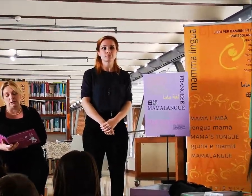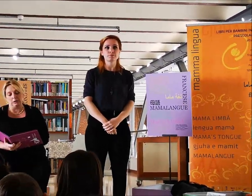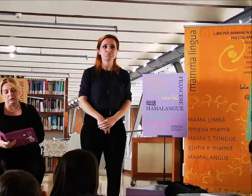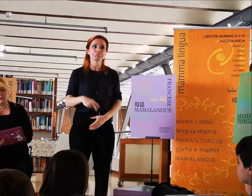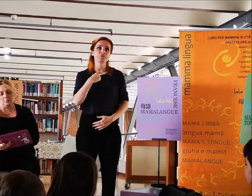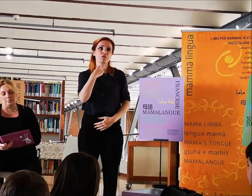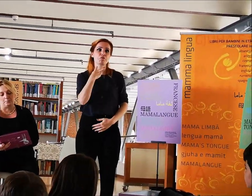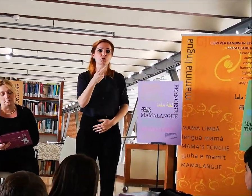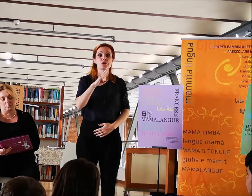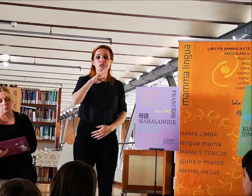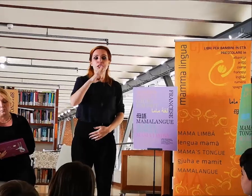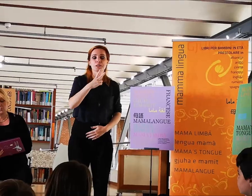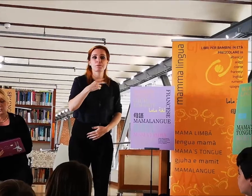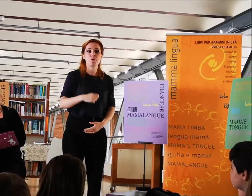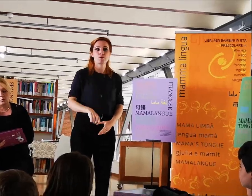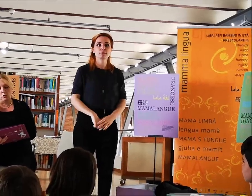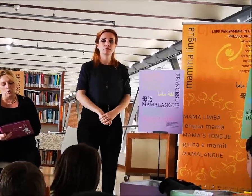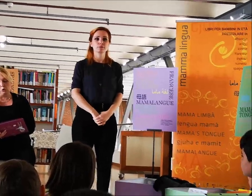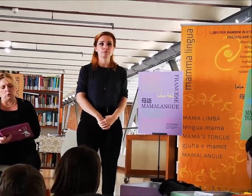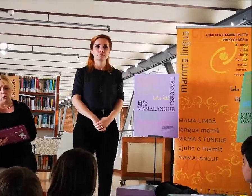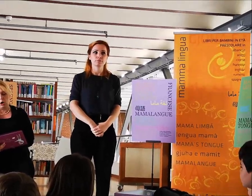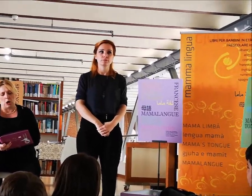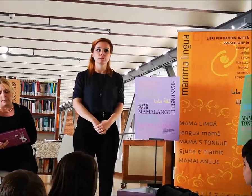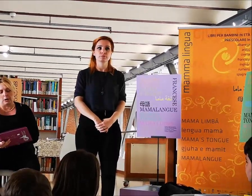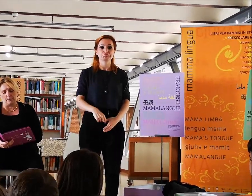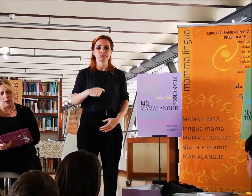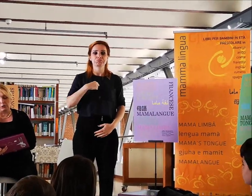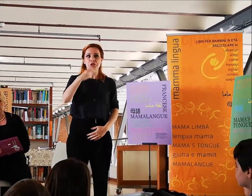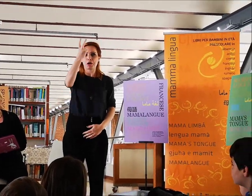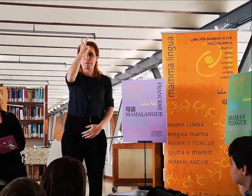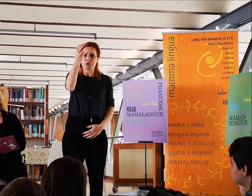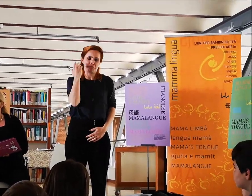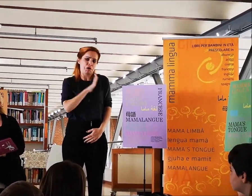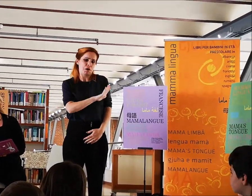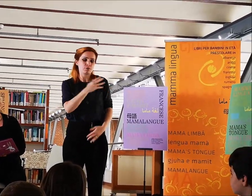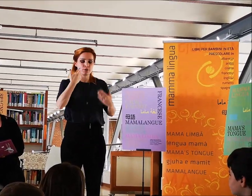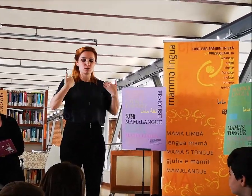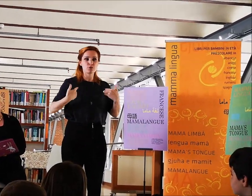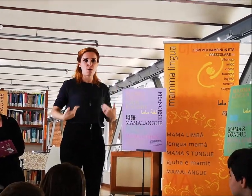Il vocione dice: io sono la capra capraccia.